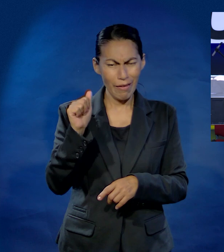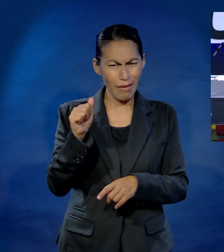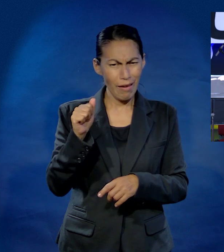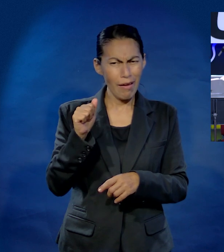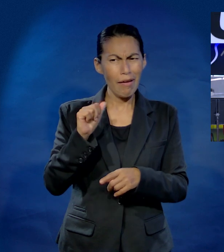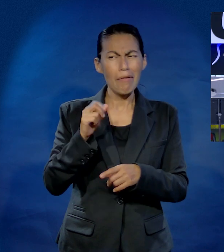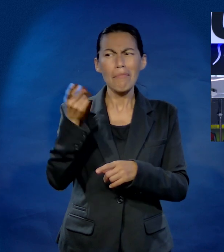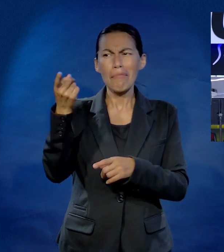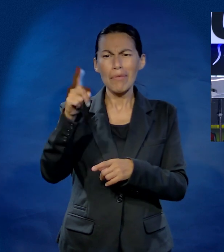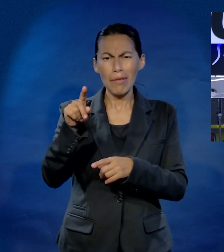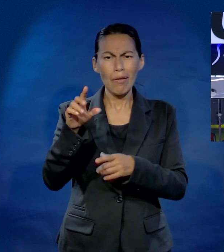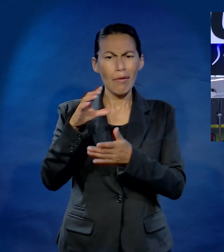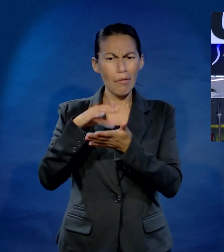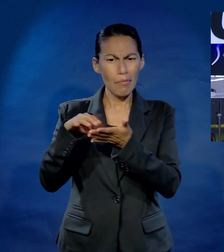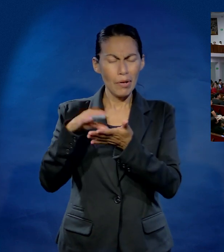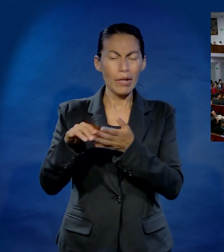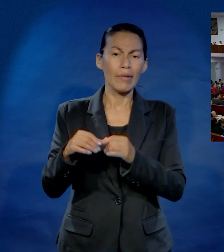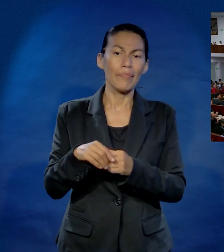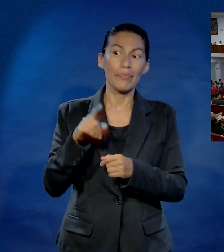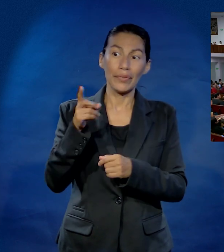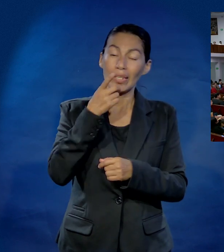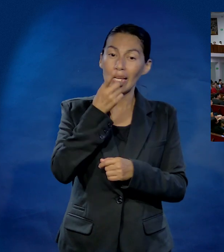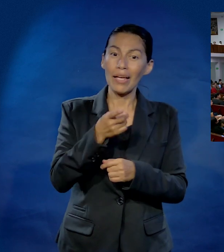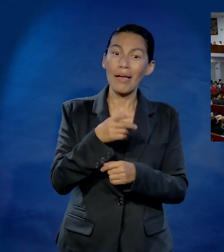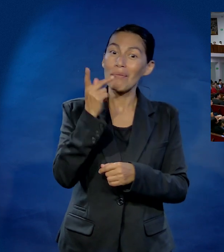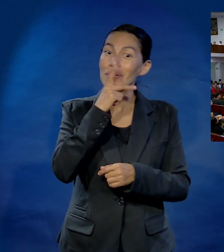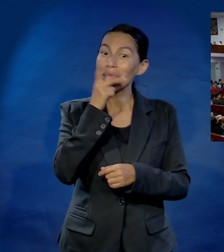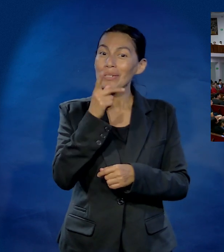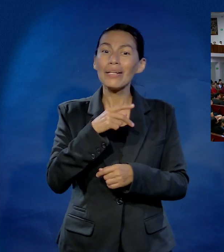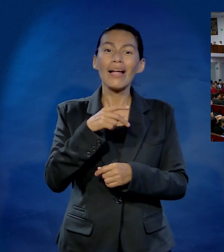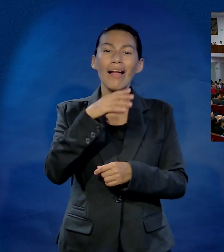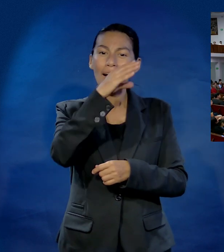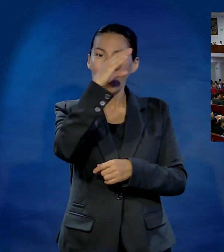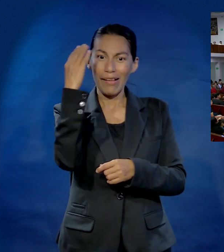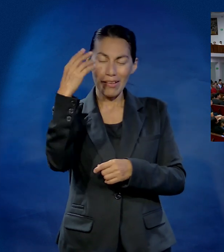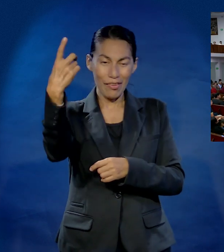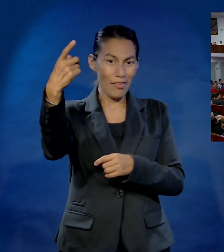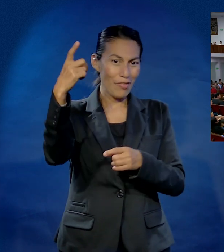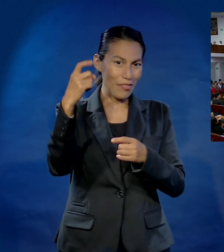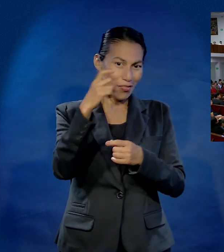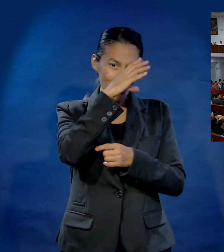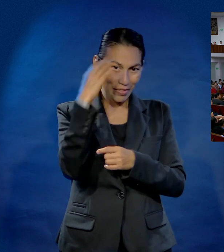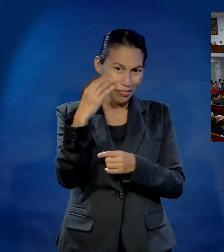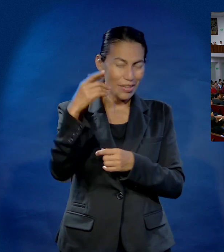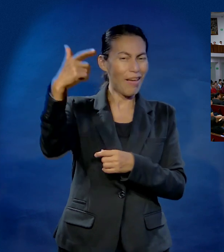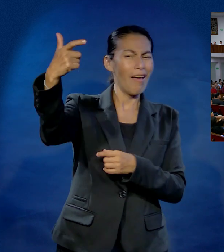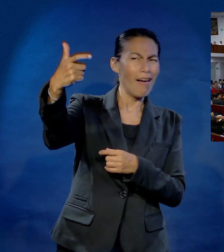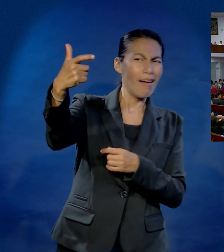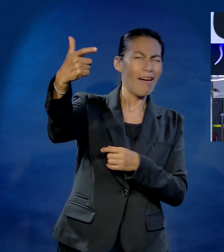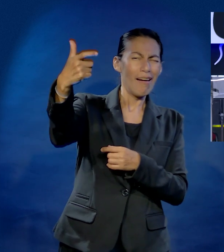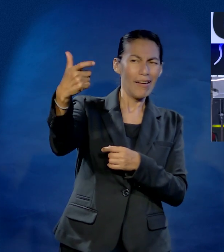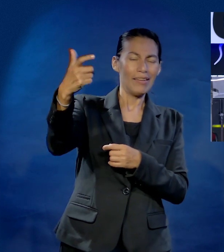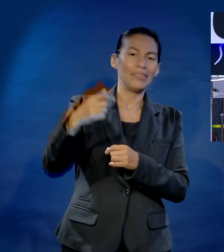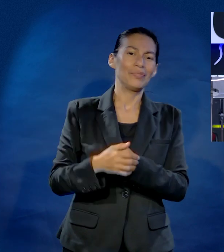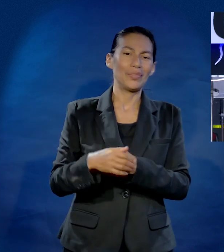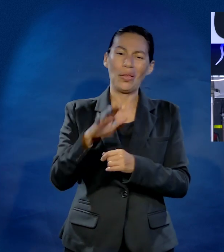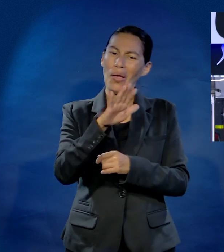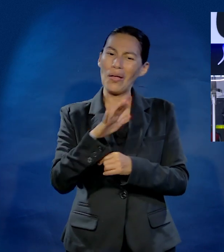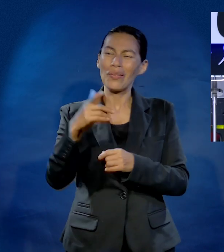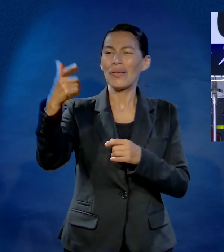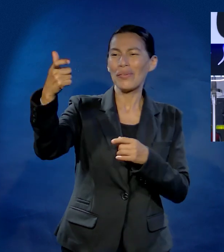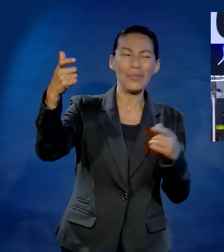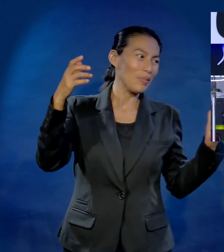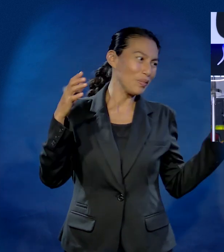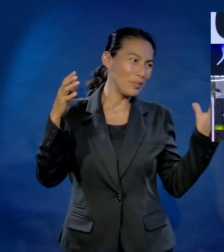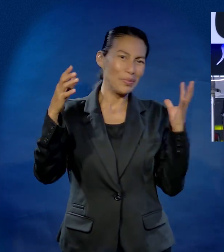Y el muchacho iba emocionado con el teléfono. Me acuerdo que en el vuelo decía, pastor, pastor, selfie, selfie, y todos a la selfie. Y al rato otra